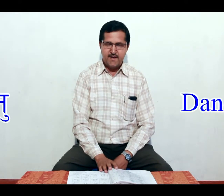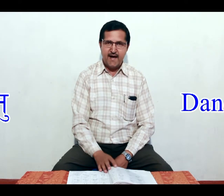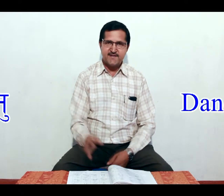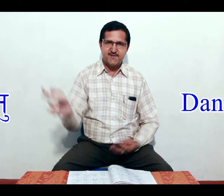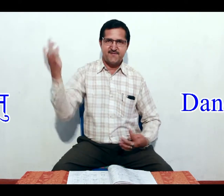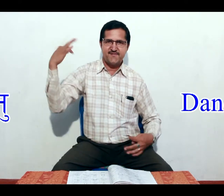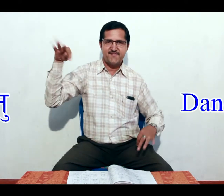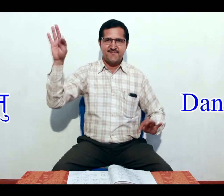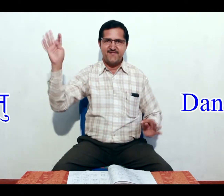नाच्नु,